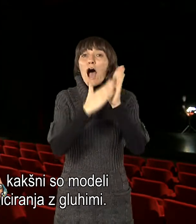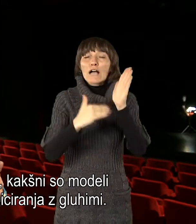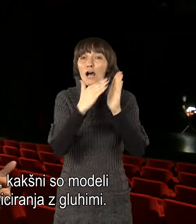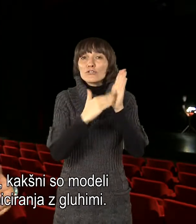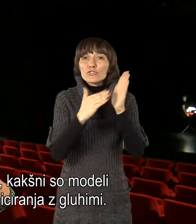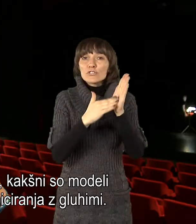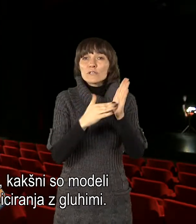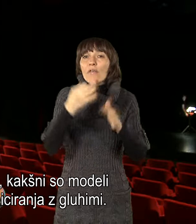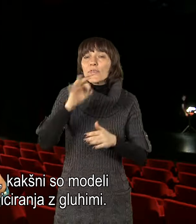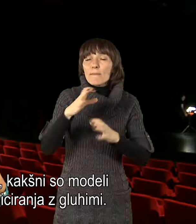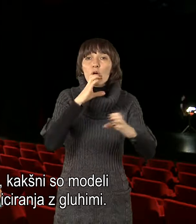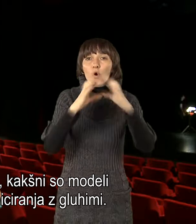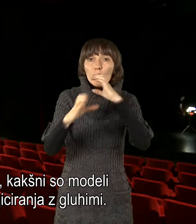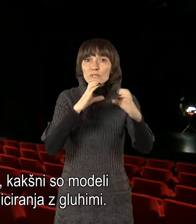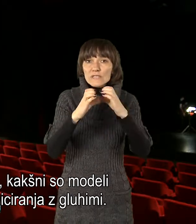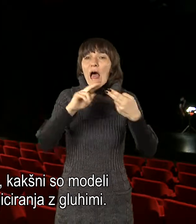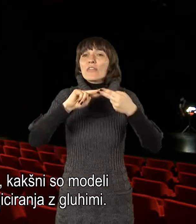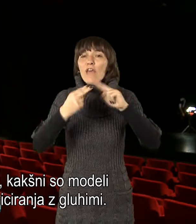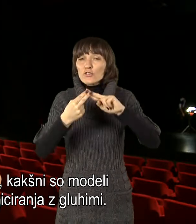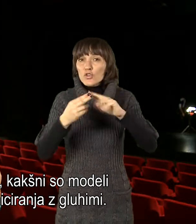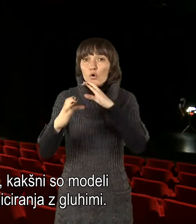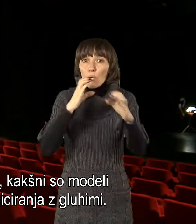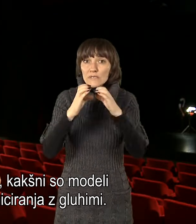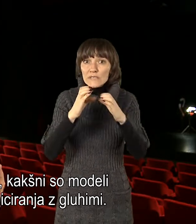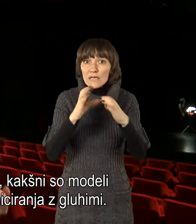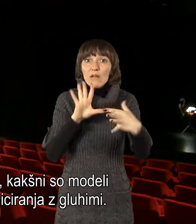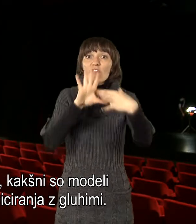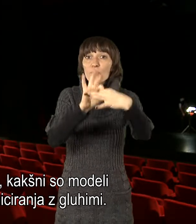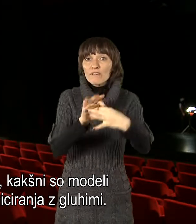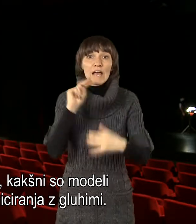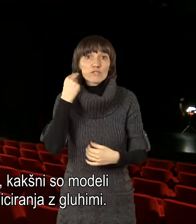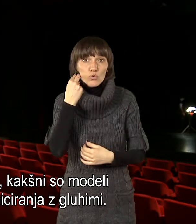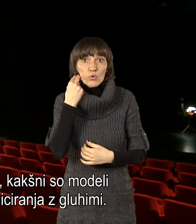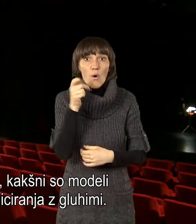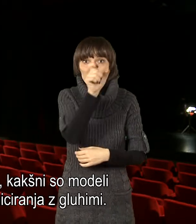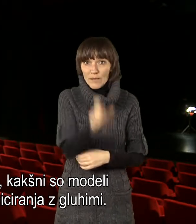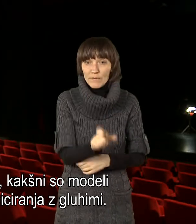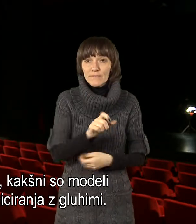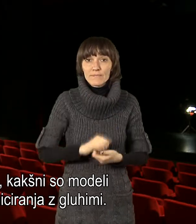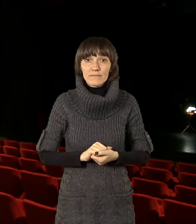tudi, kakšni so modeli komuniciranja oziroma načini komuniciranja z gluhimi.